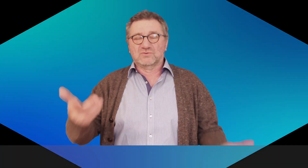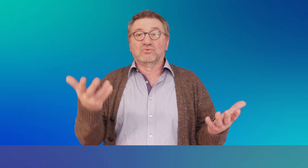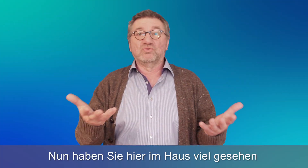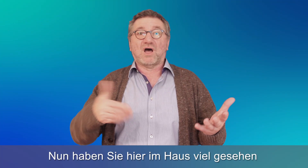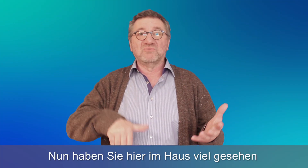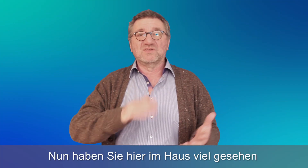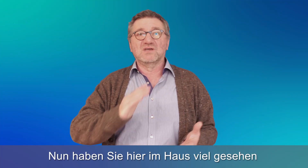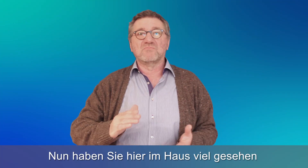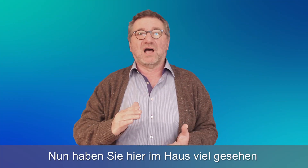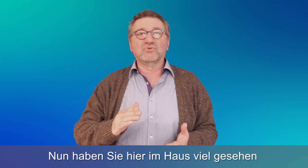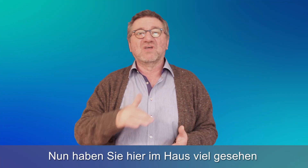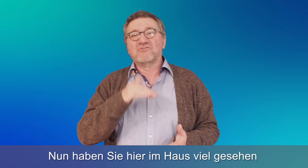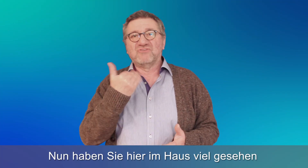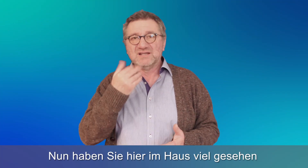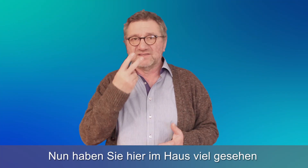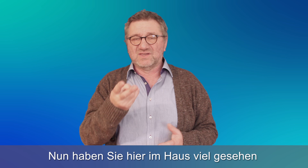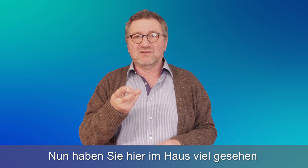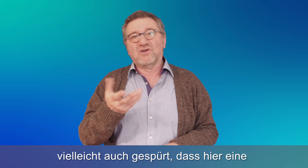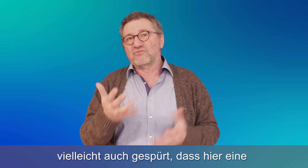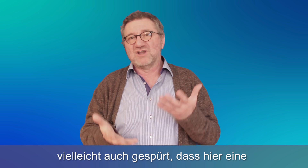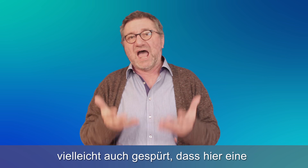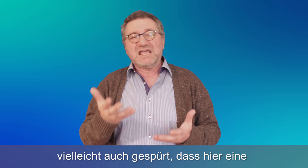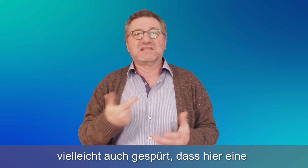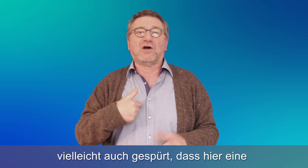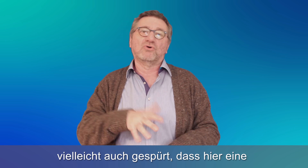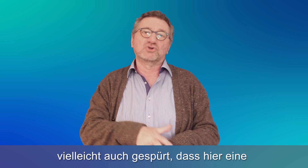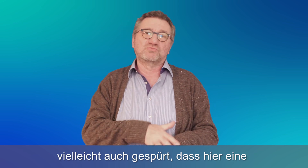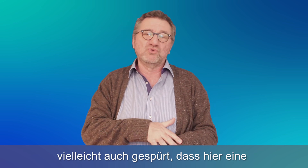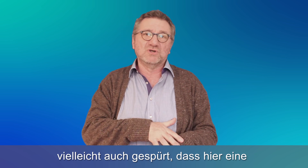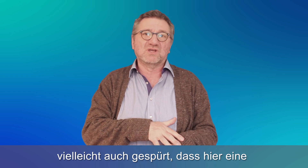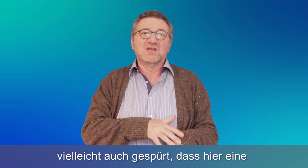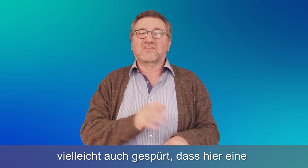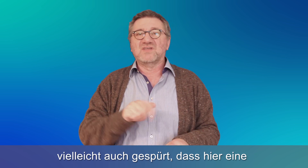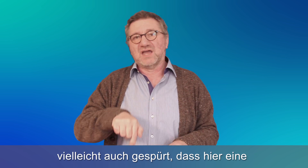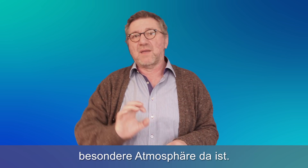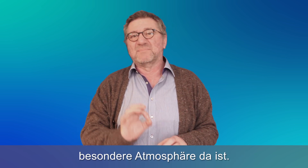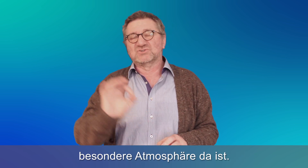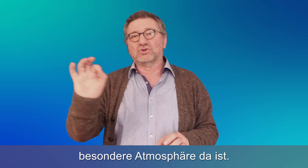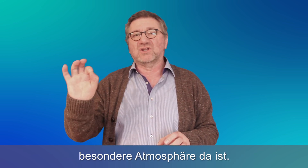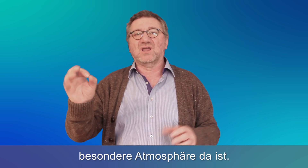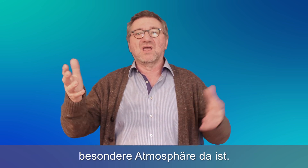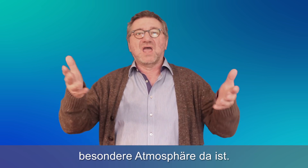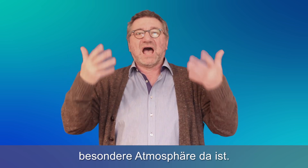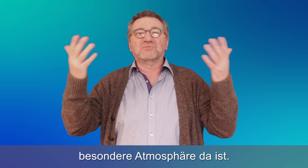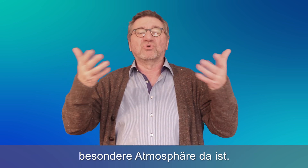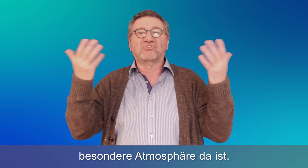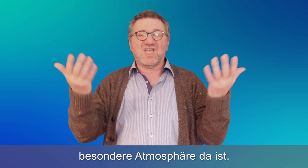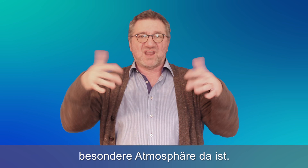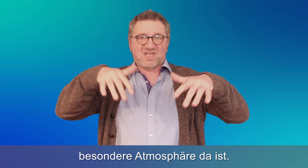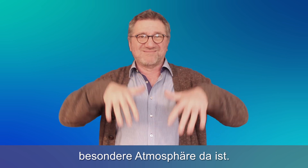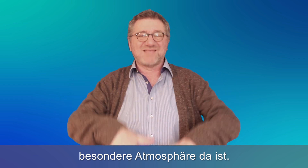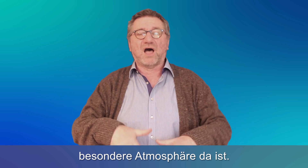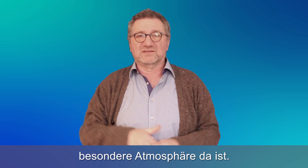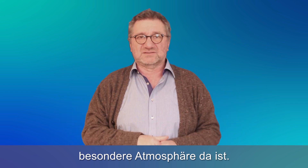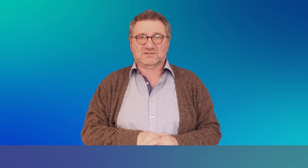Sie, nun haben Sie hier im Haus viel gesehen, vielleicht auch gespürt, dass hier eine besondere